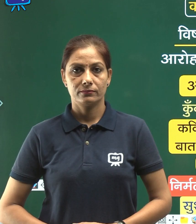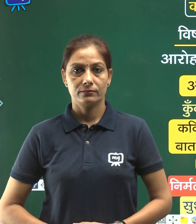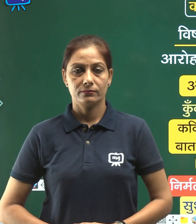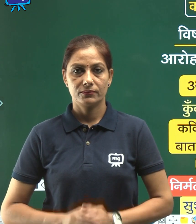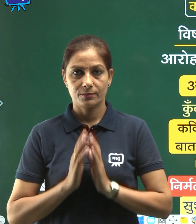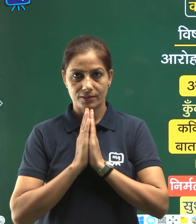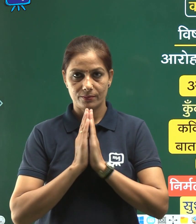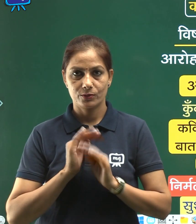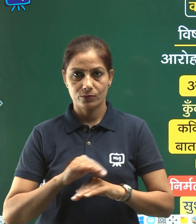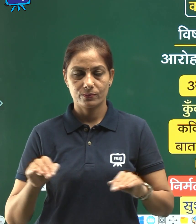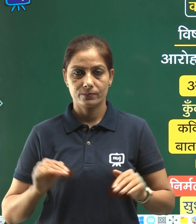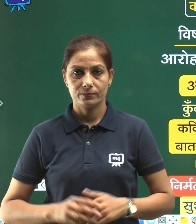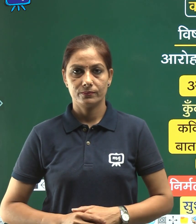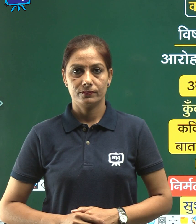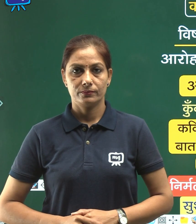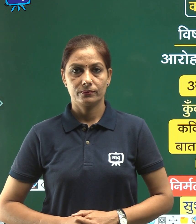नमस्कार